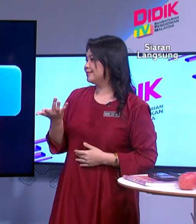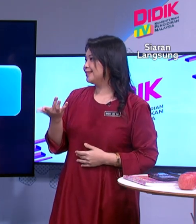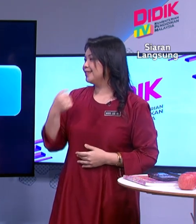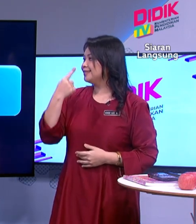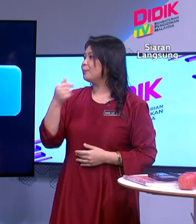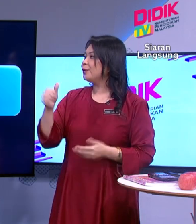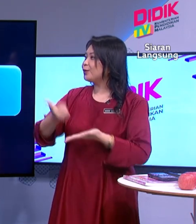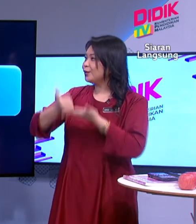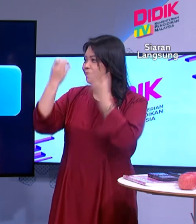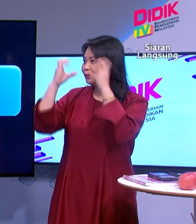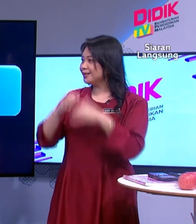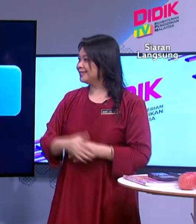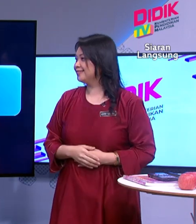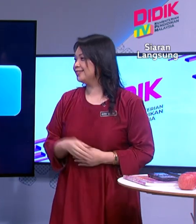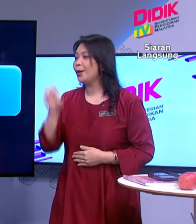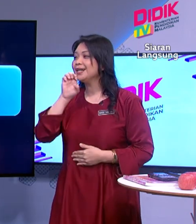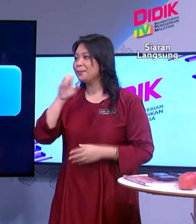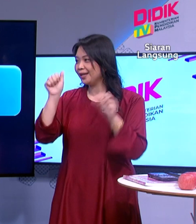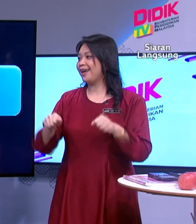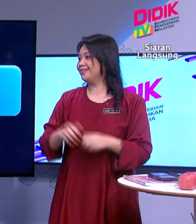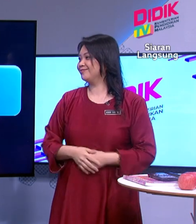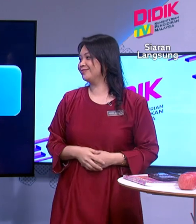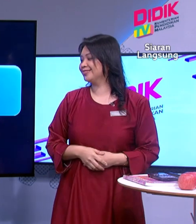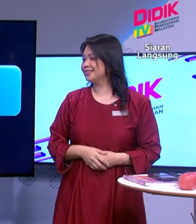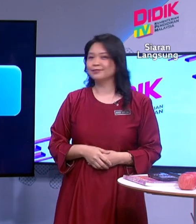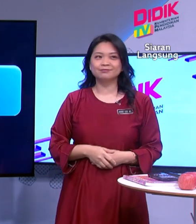kamu beli Tolong ceguk tongah beli tak